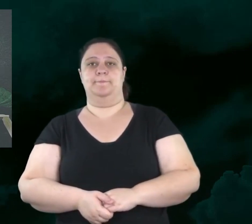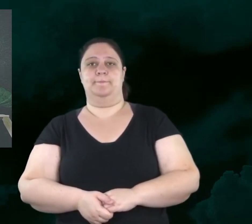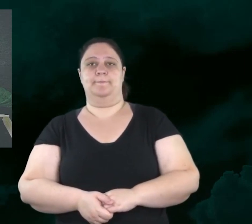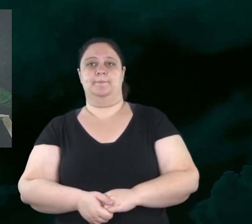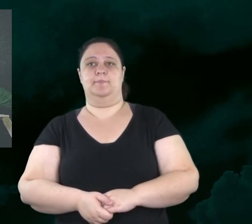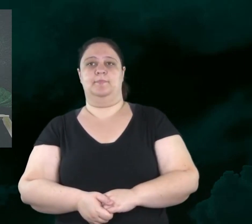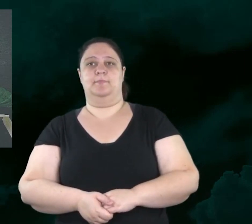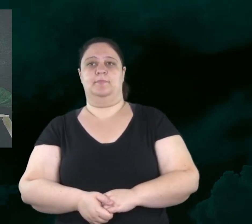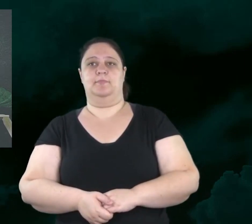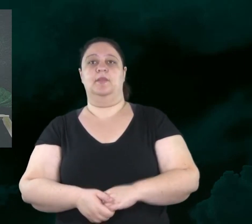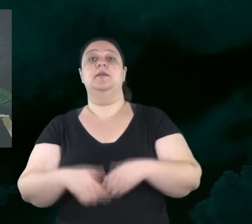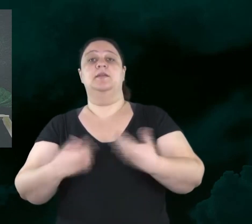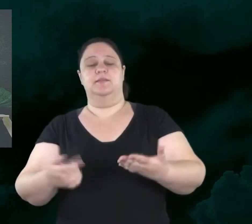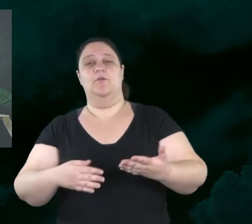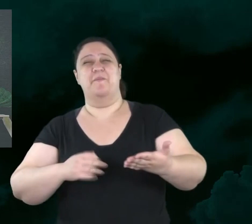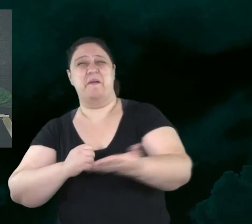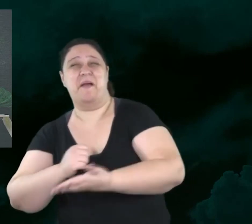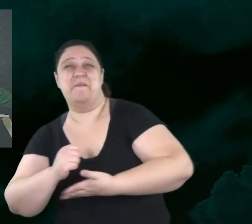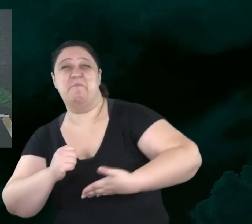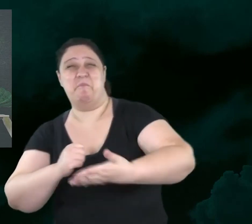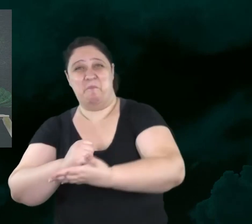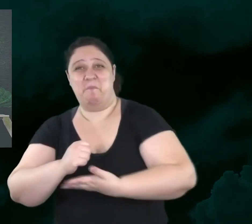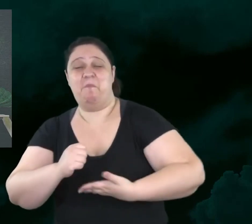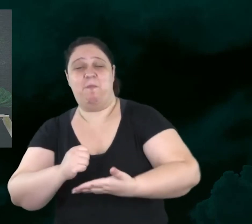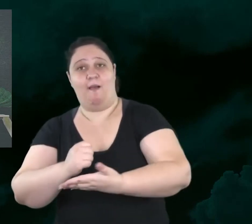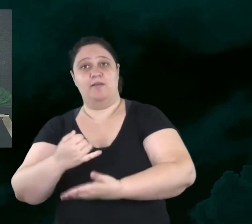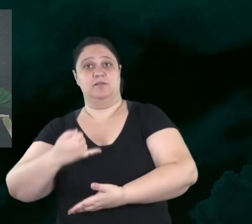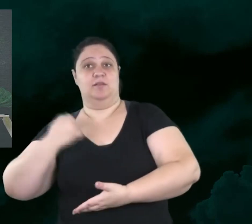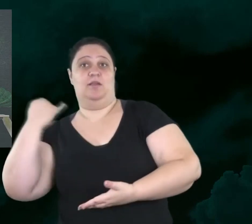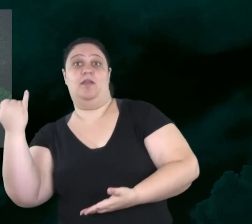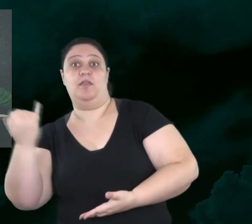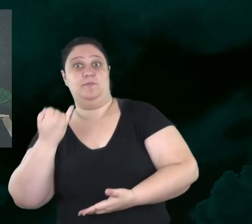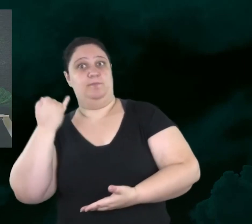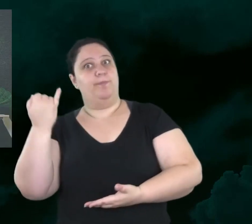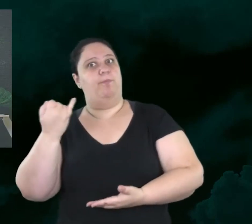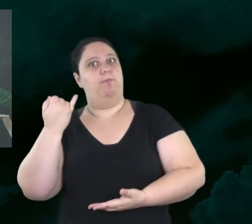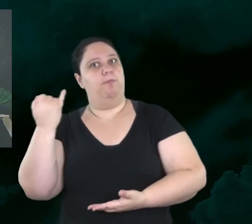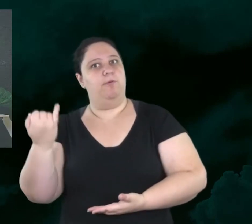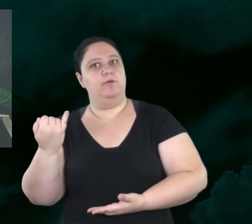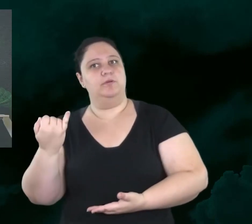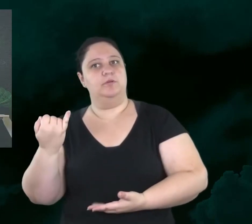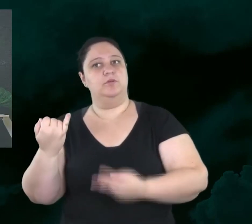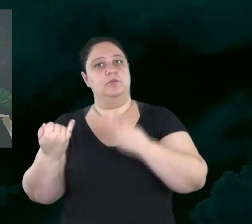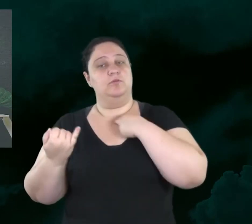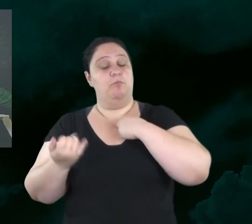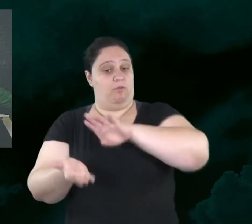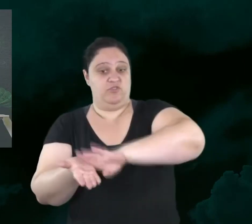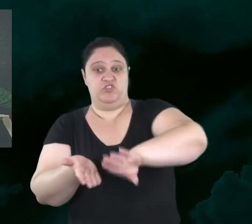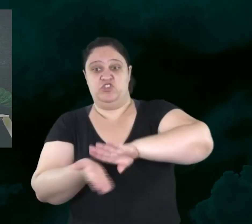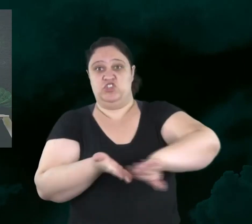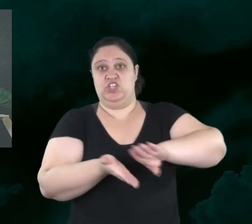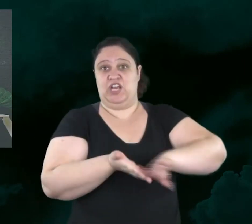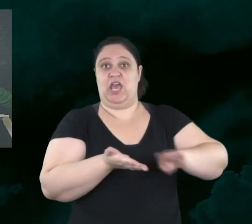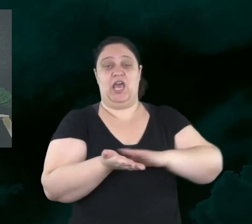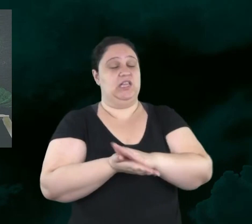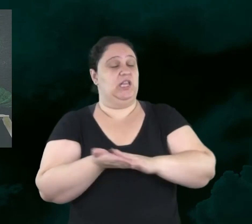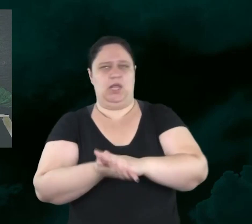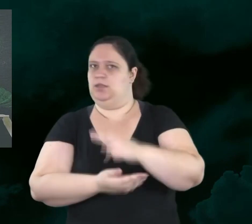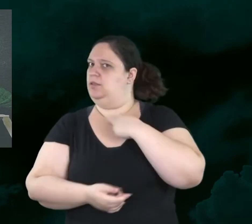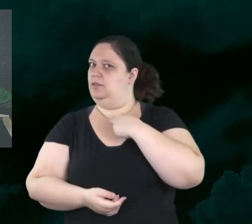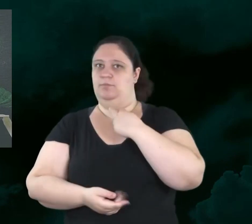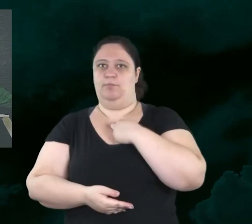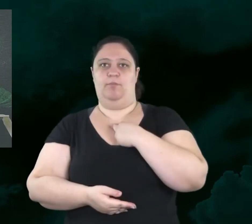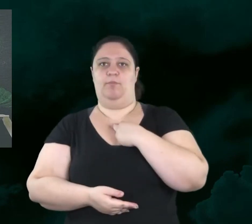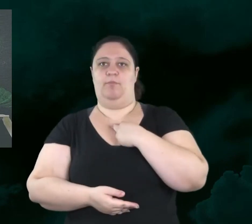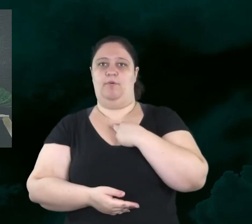é tão importante, tão essencial, que não pode tirar nenhum elemento estrutural sem que